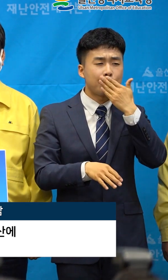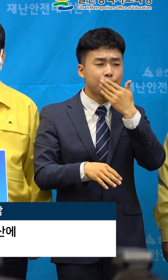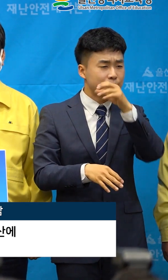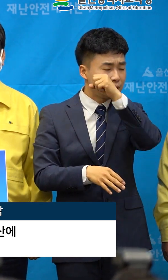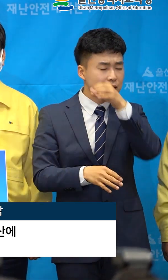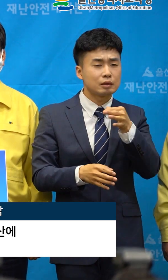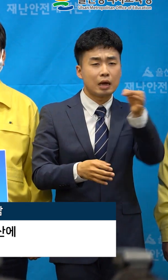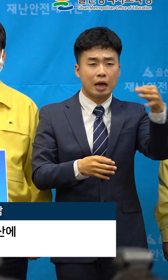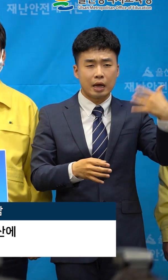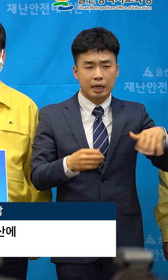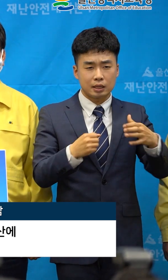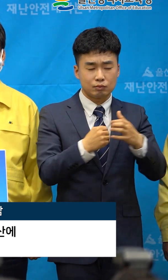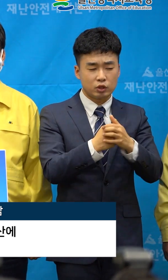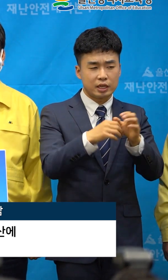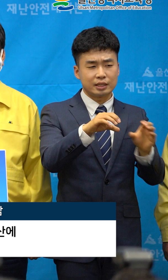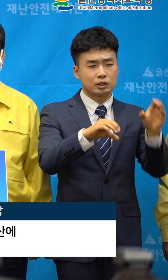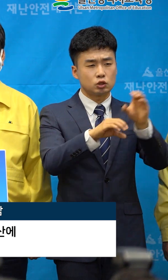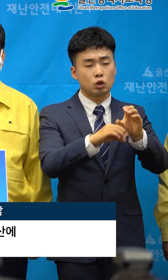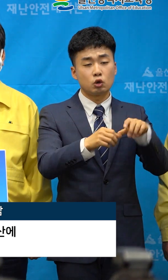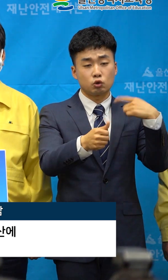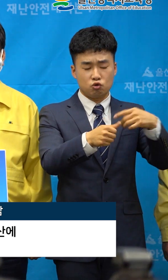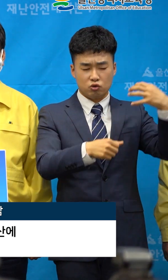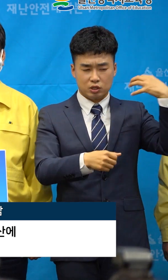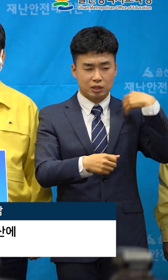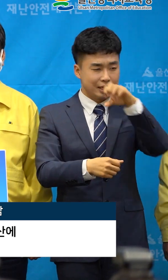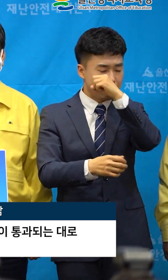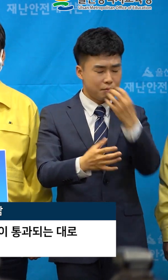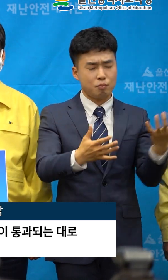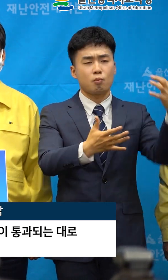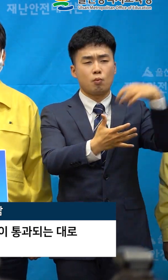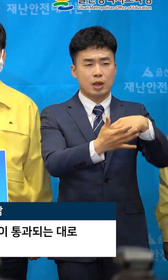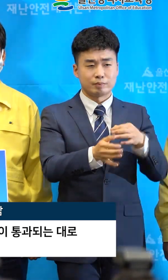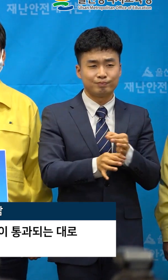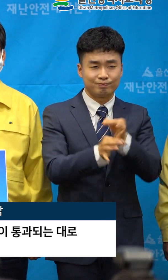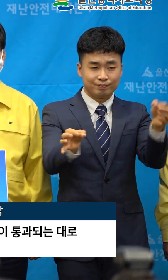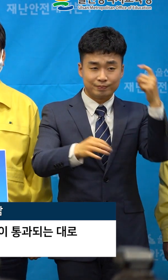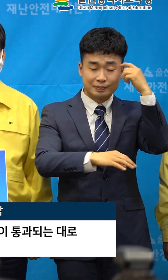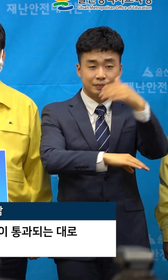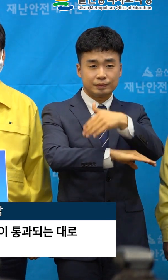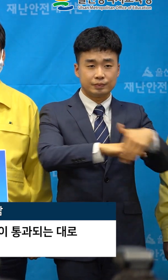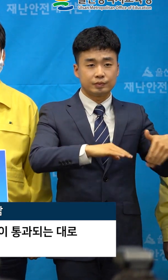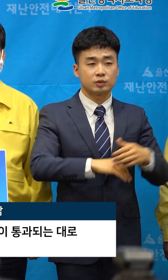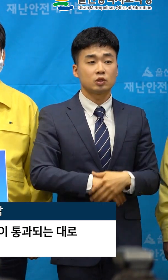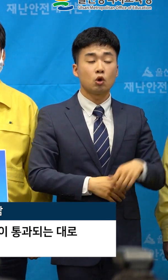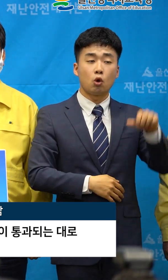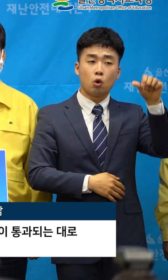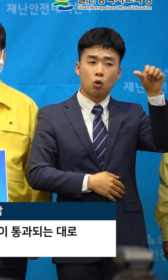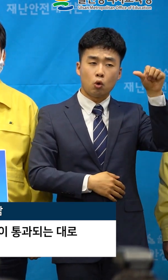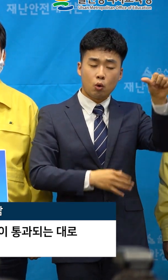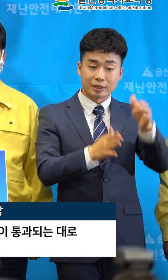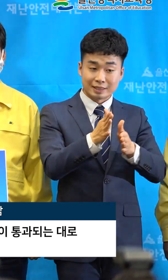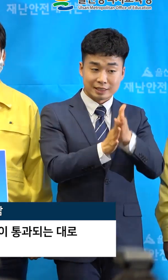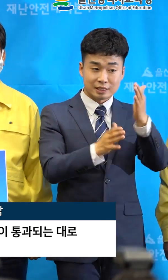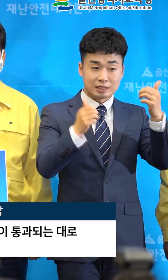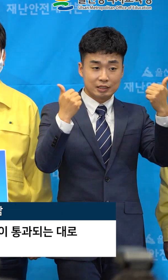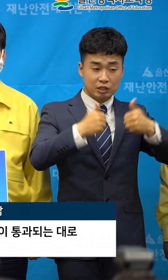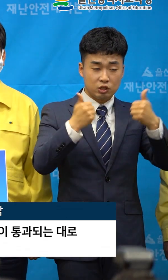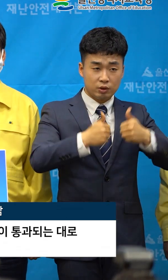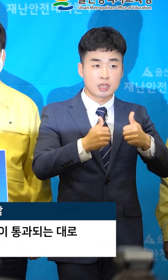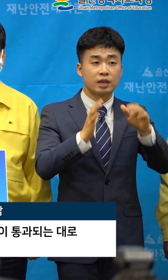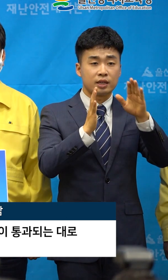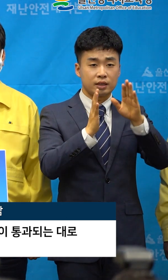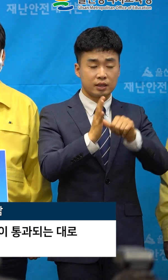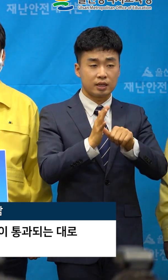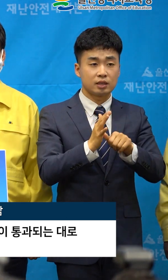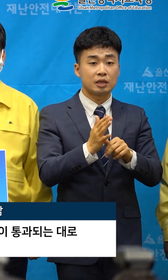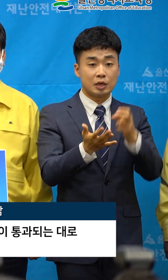교육청이 추가 예산을 투입해 마련하기로 했습니다. 집행 시기는 5월 시의회 임시회에서